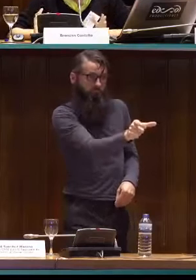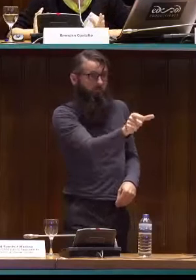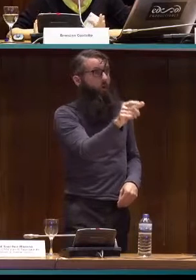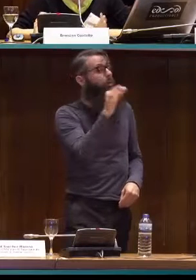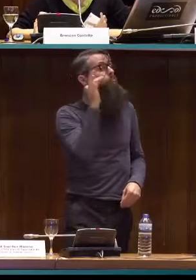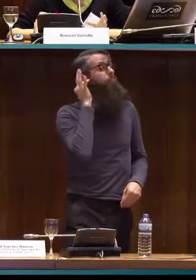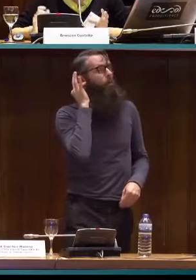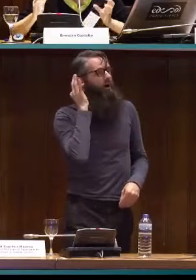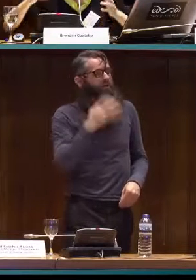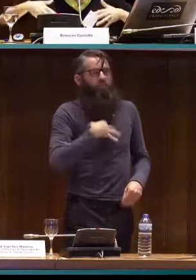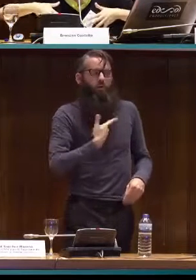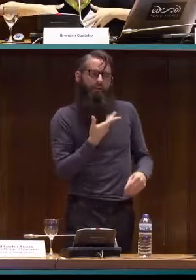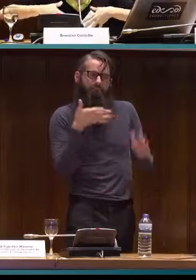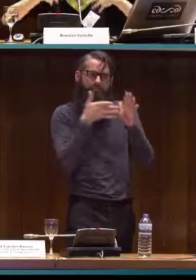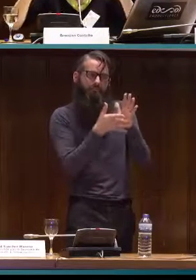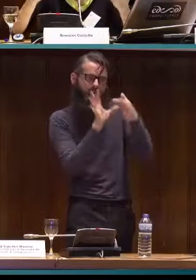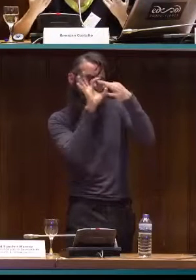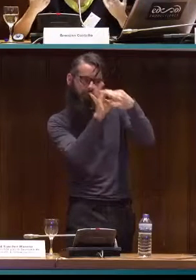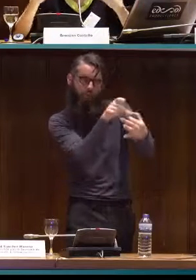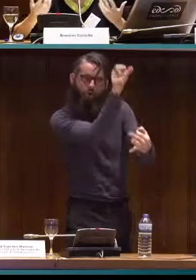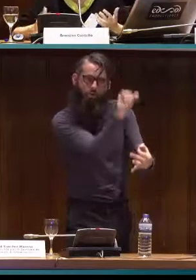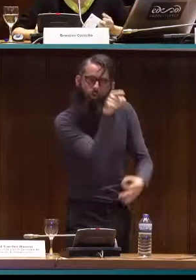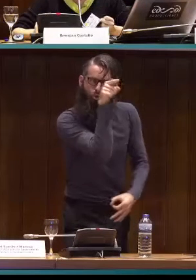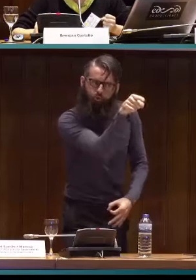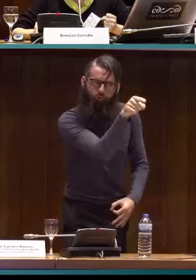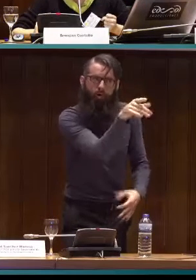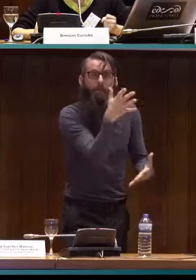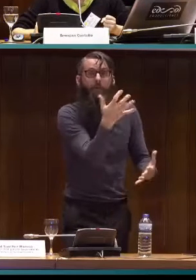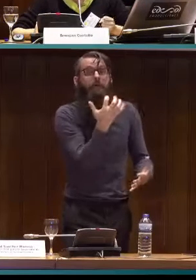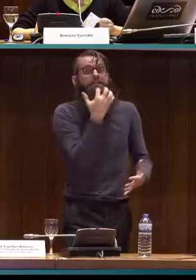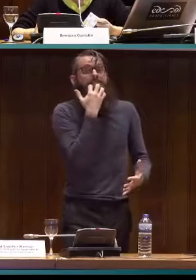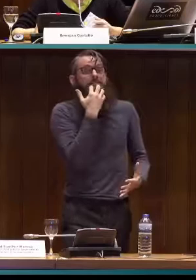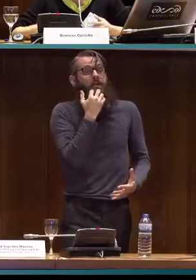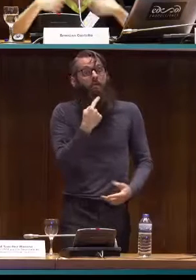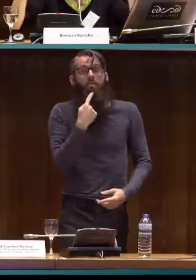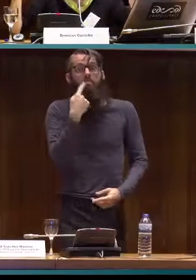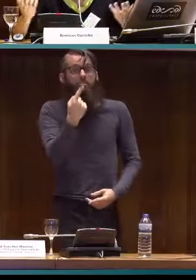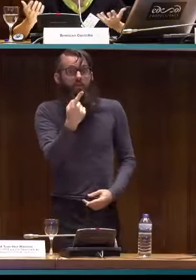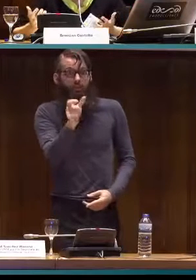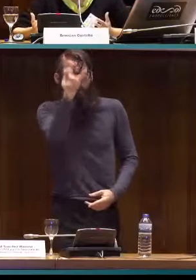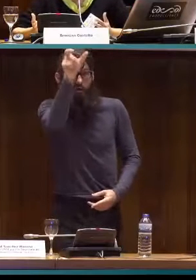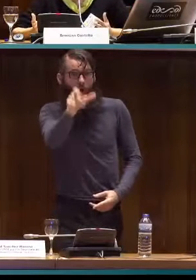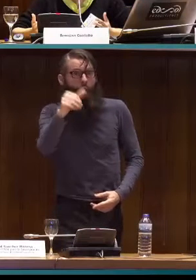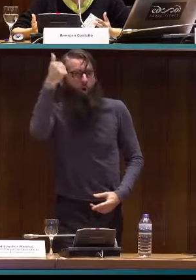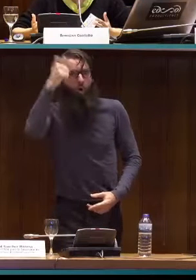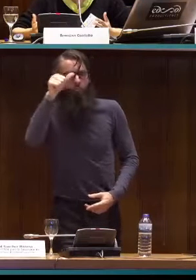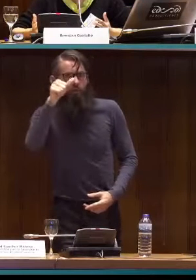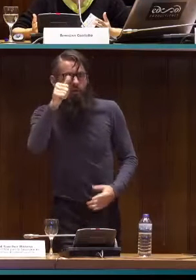y aún no se puede, sino está expresando una afirmación genérica.